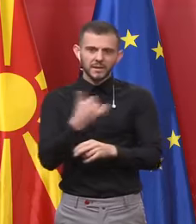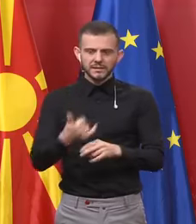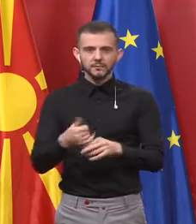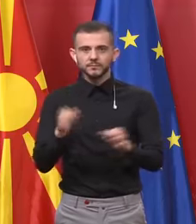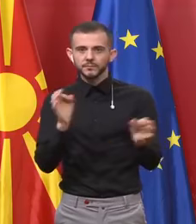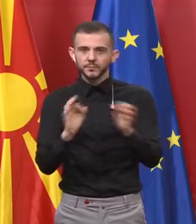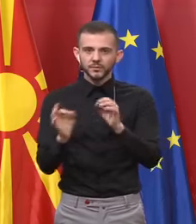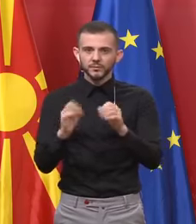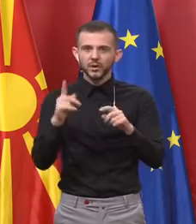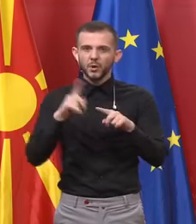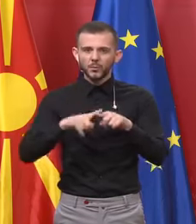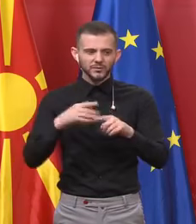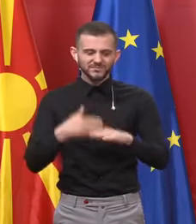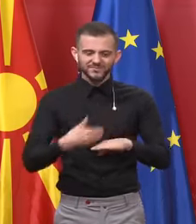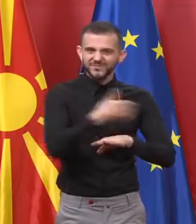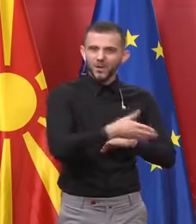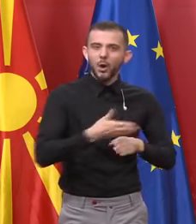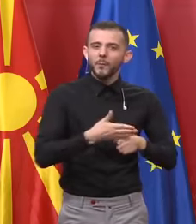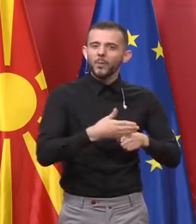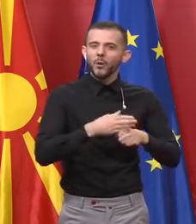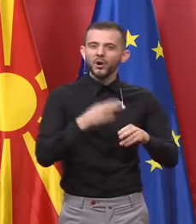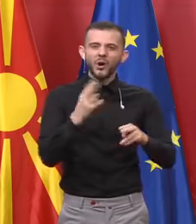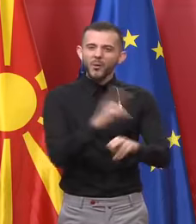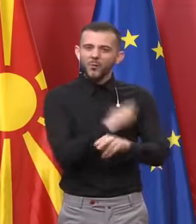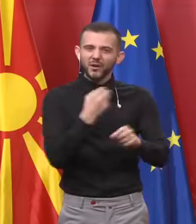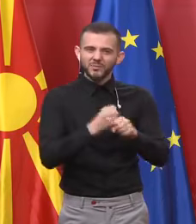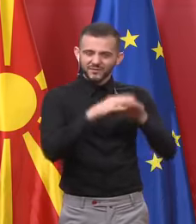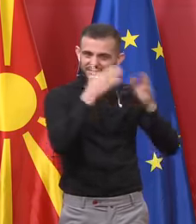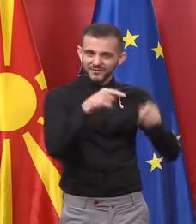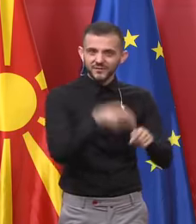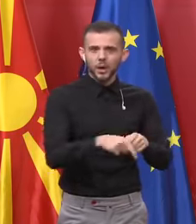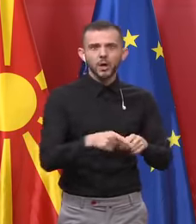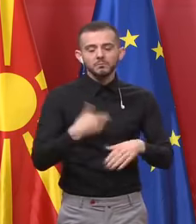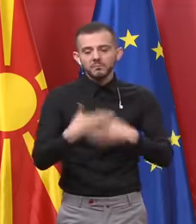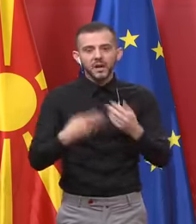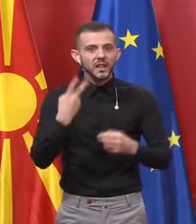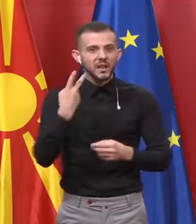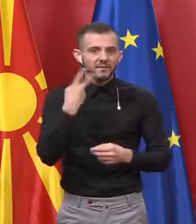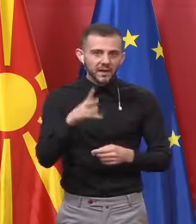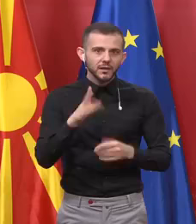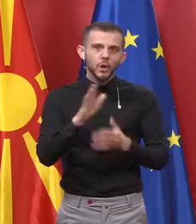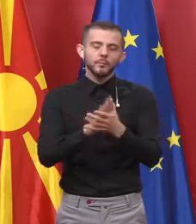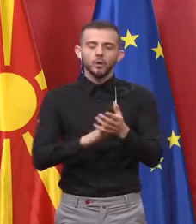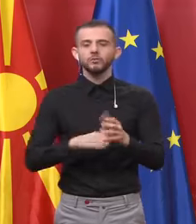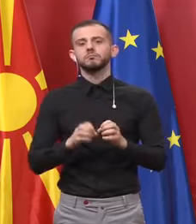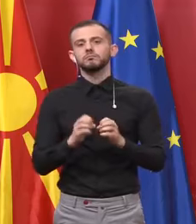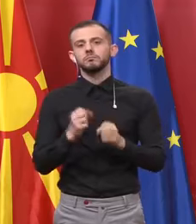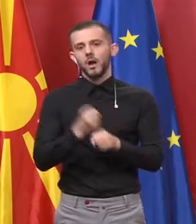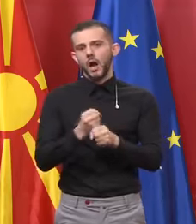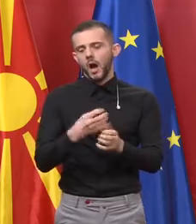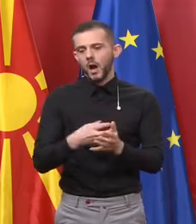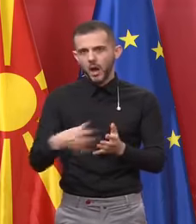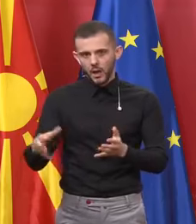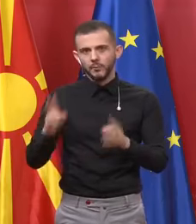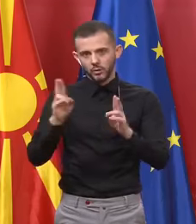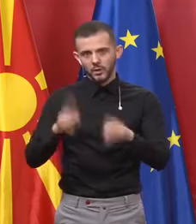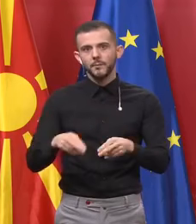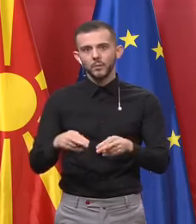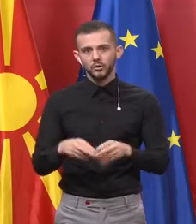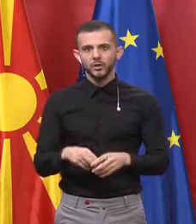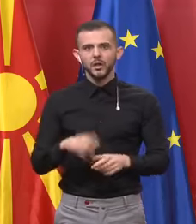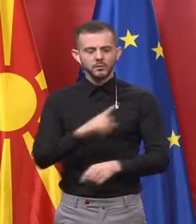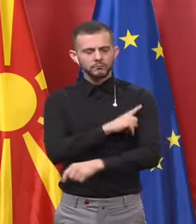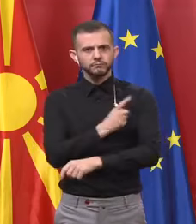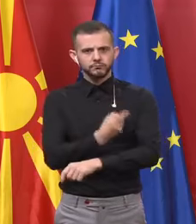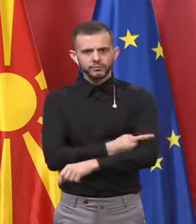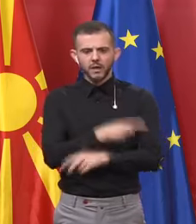доопремува делот на мобилната болница и во следните два дена ќе биде ставен целосно во функција со вкупниот капацитет